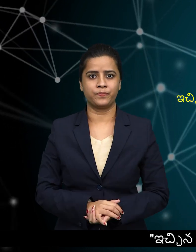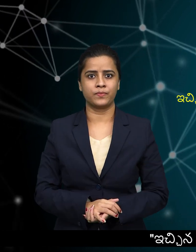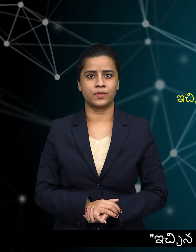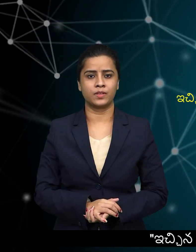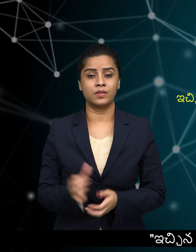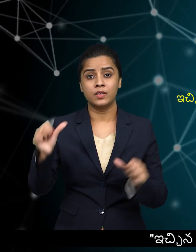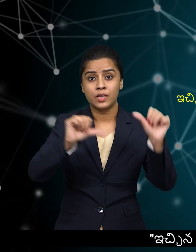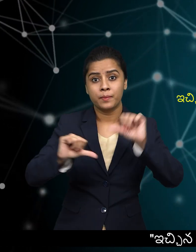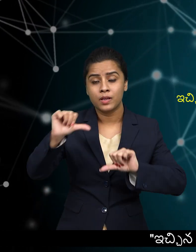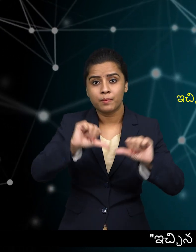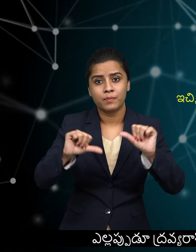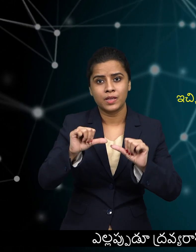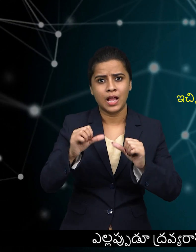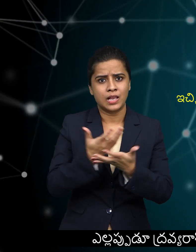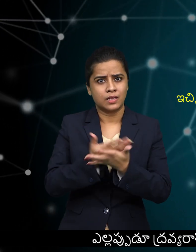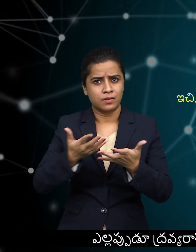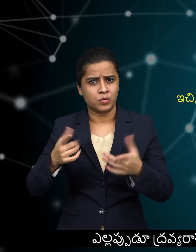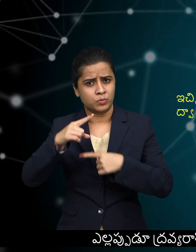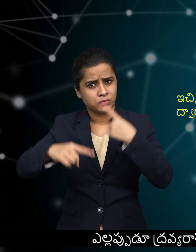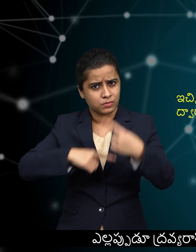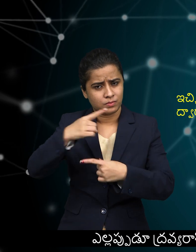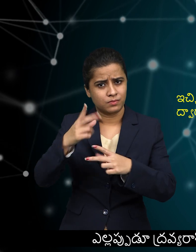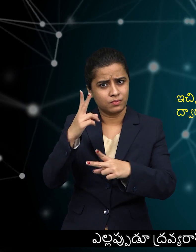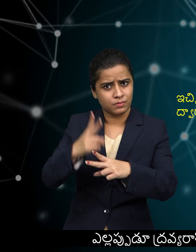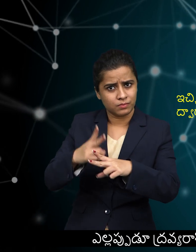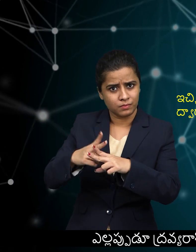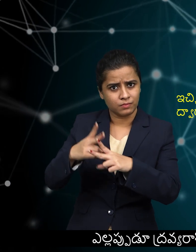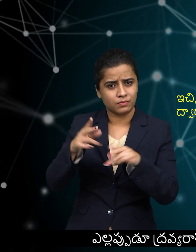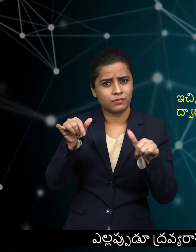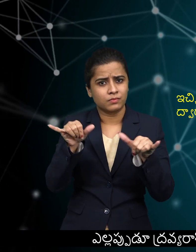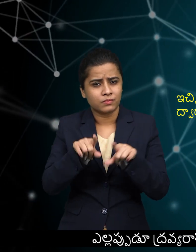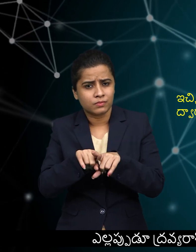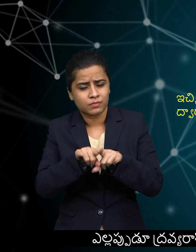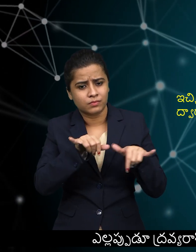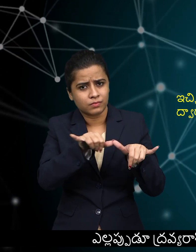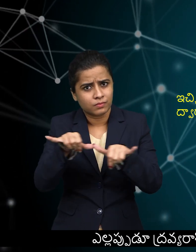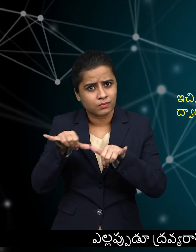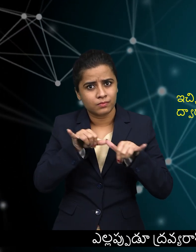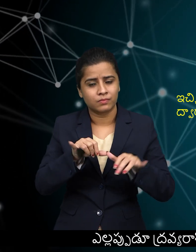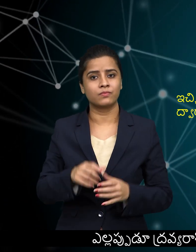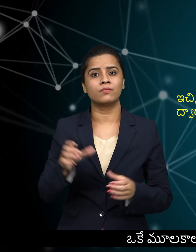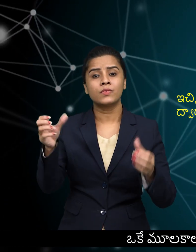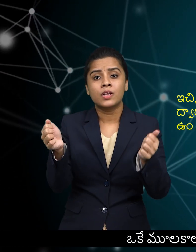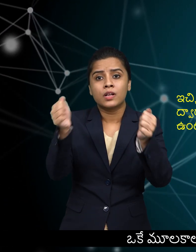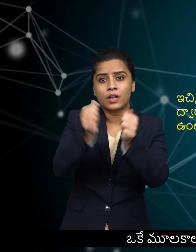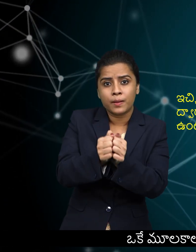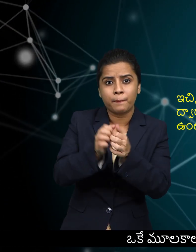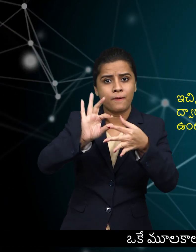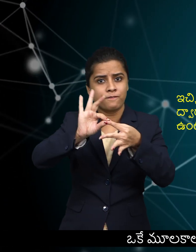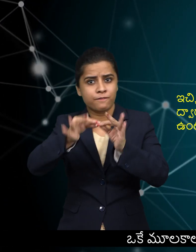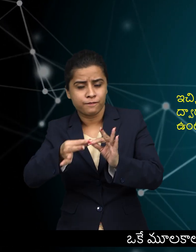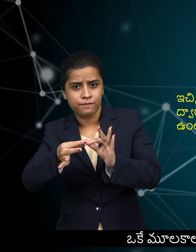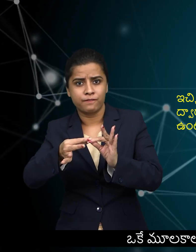ఇచ్చిన రసాయన పదార్థం ఎల్లప్పుడూ ద్రవ్యరాశి ద్వారా స్థిర నిష్పత్తిలో కలిపి ఒకే